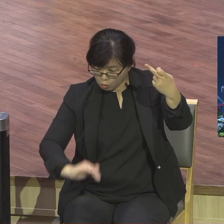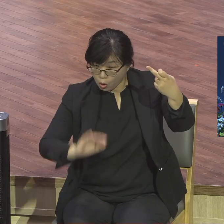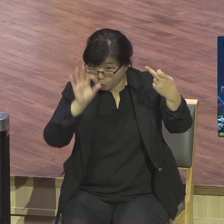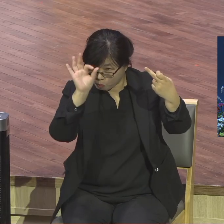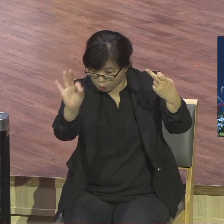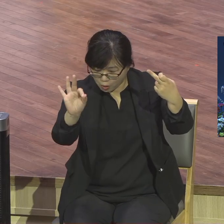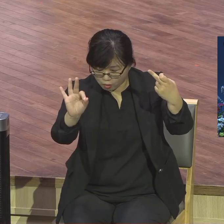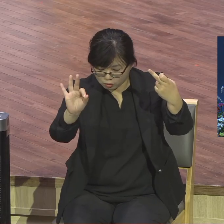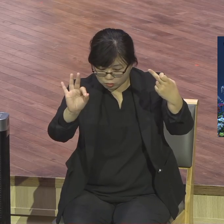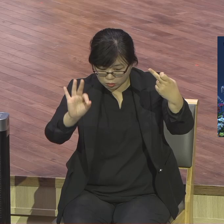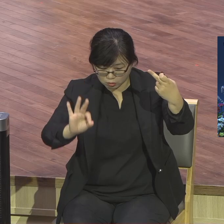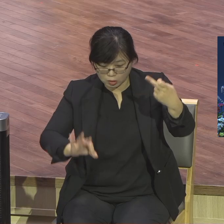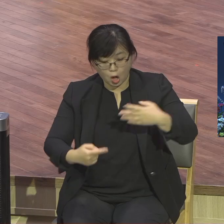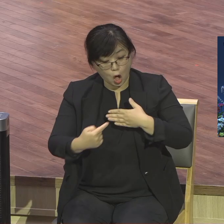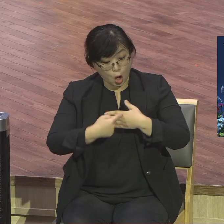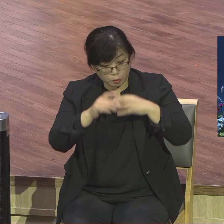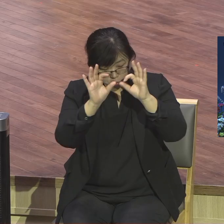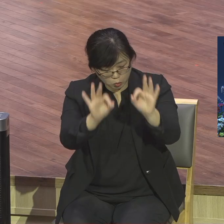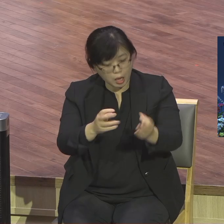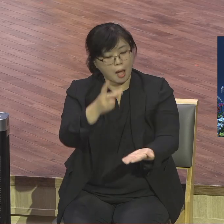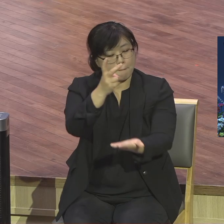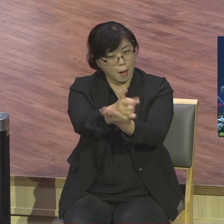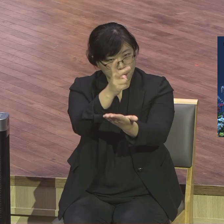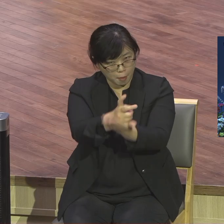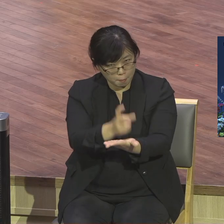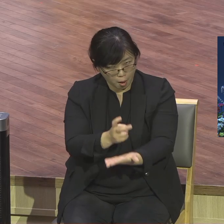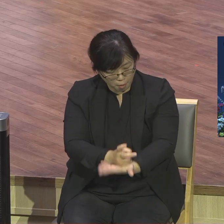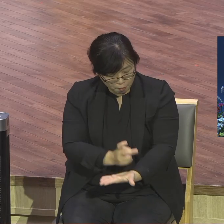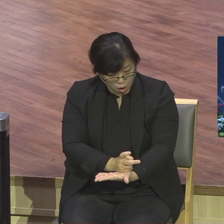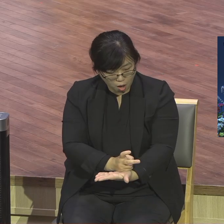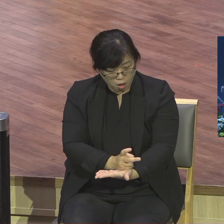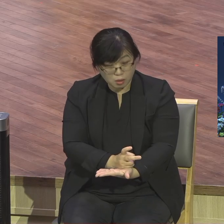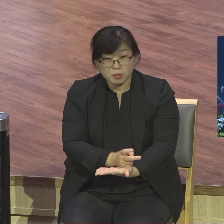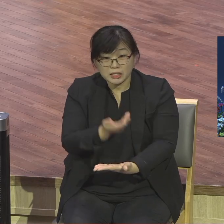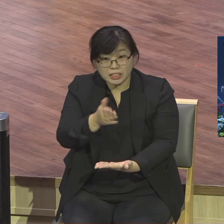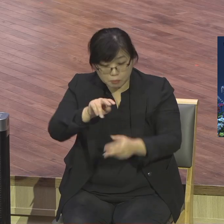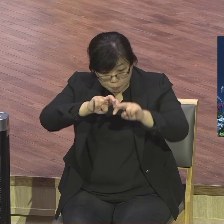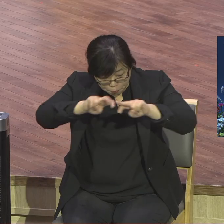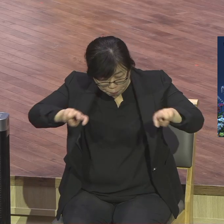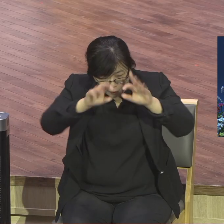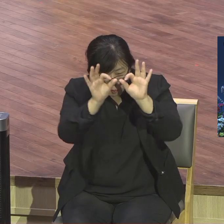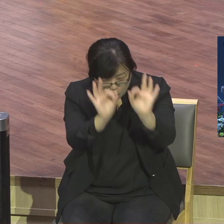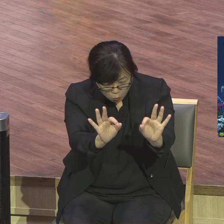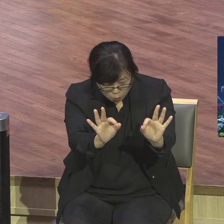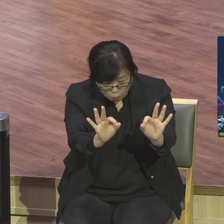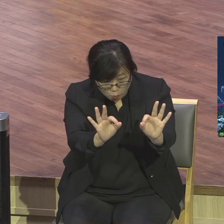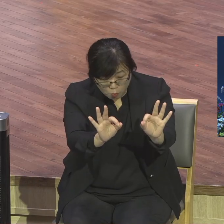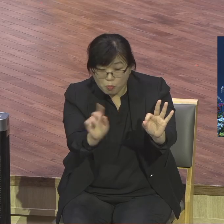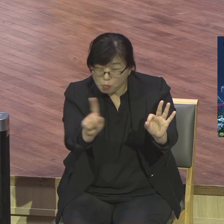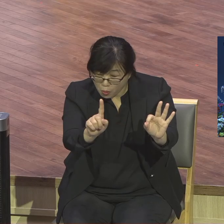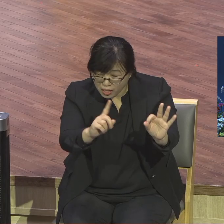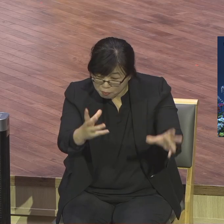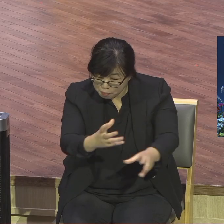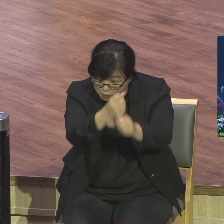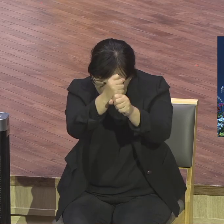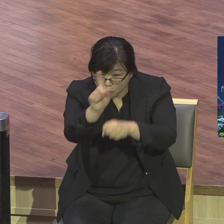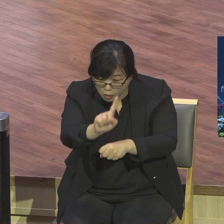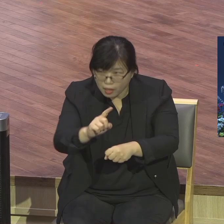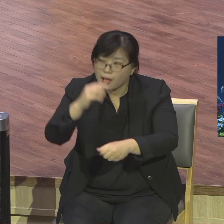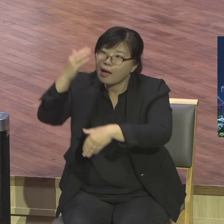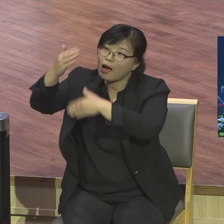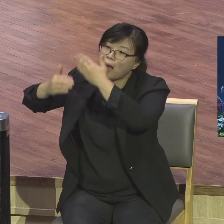규례와 법도를 그렇게 말하고 있지만 다른 한편으로는 하나님 앞에서 즐거워하라